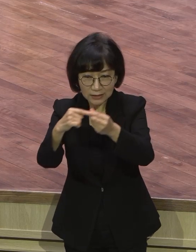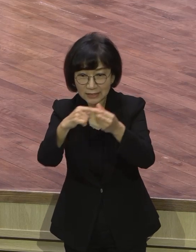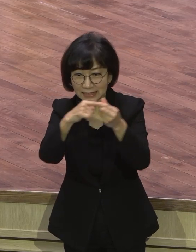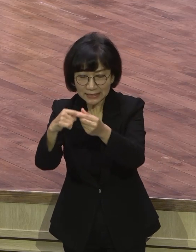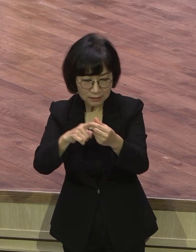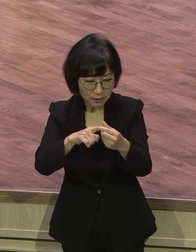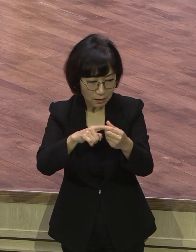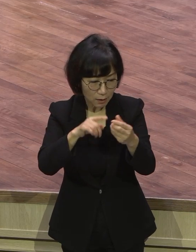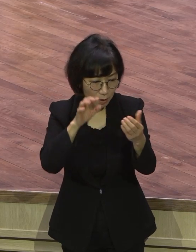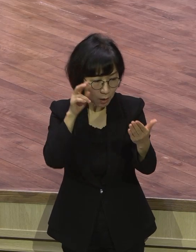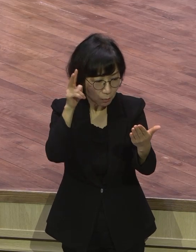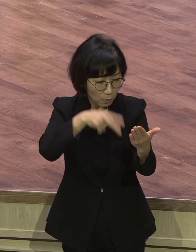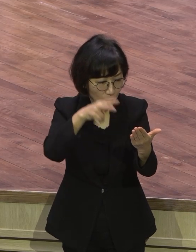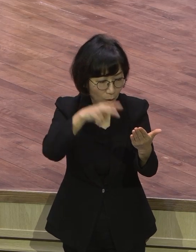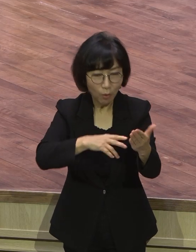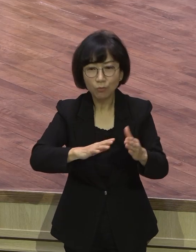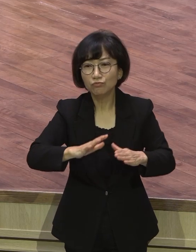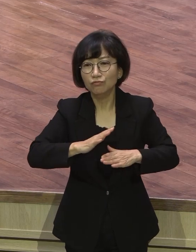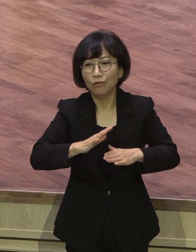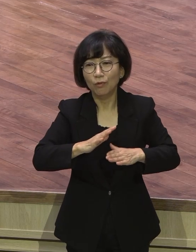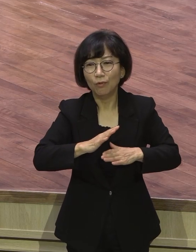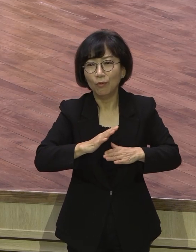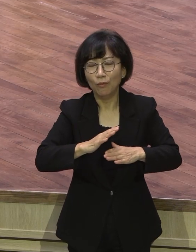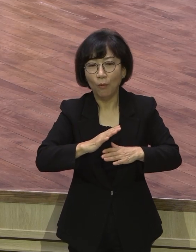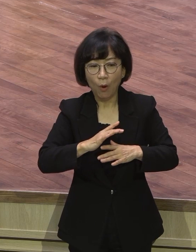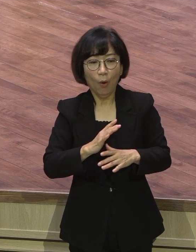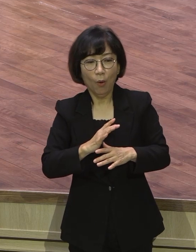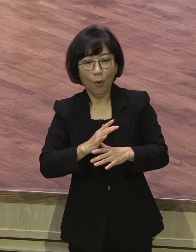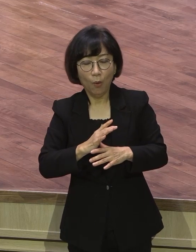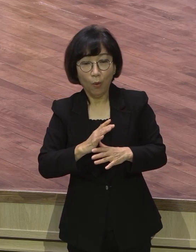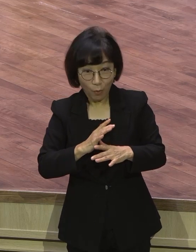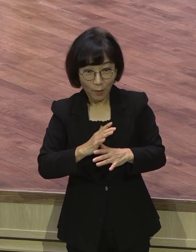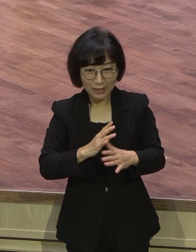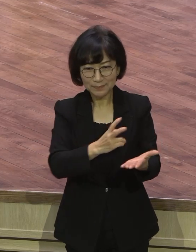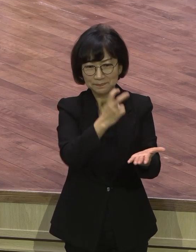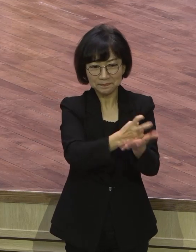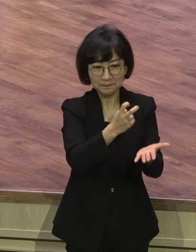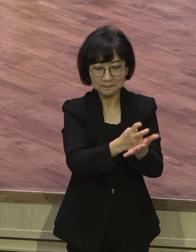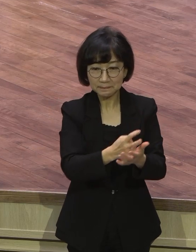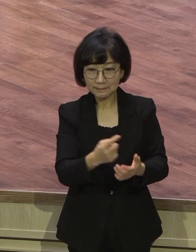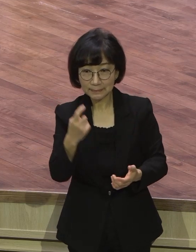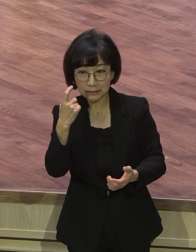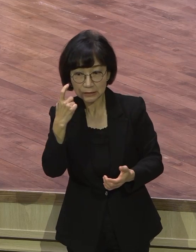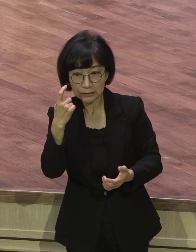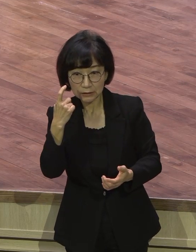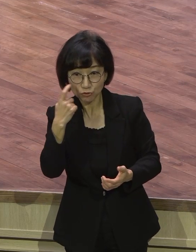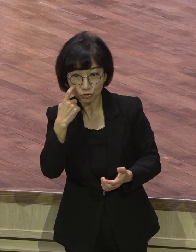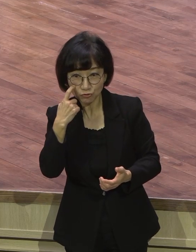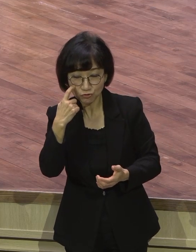그렇게 적용하면 이렇게 볼 수가 있습니다. 이런 이로, 눈은 눈으로